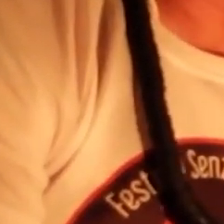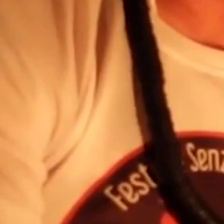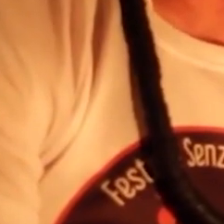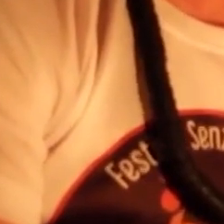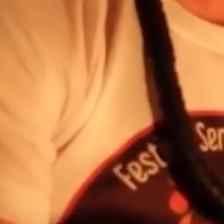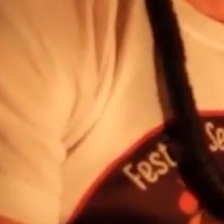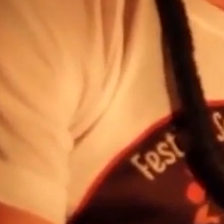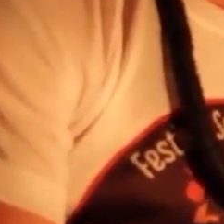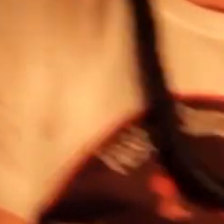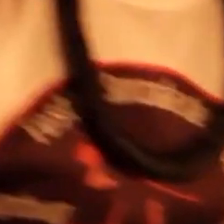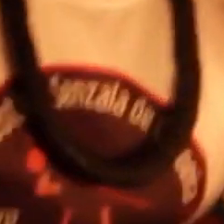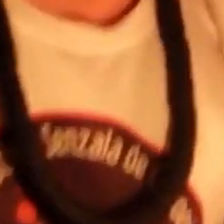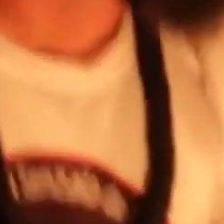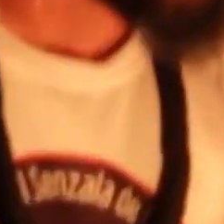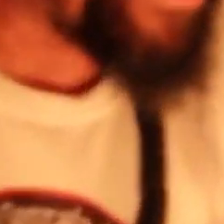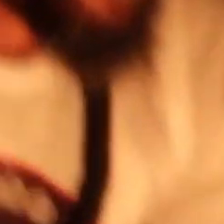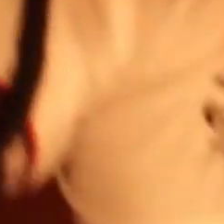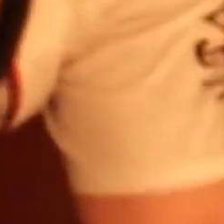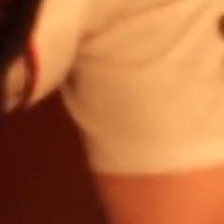filho